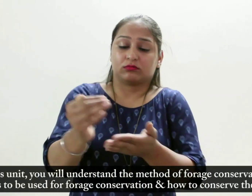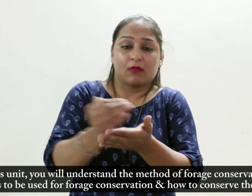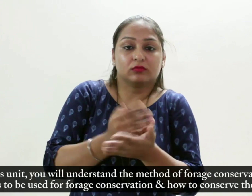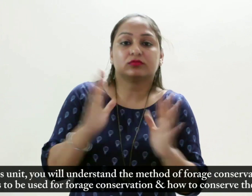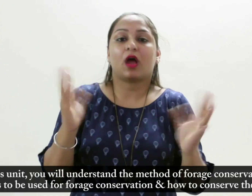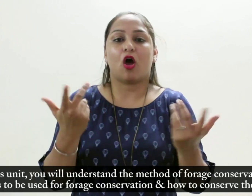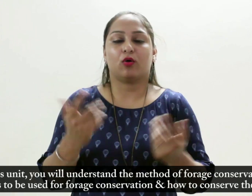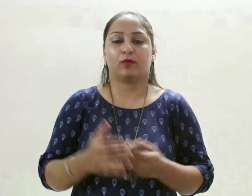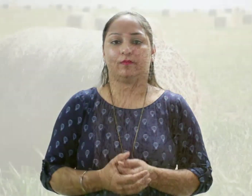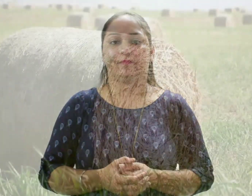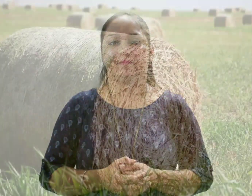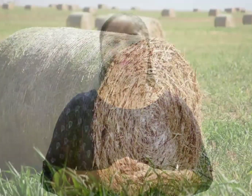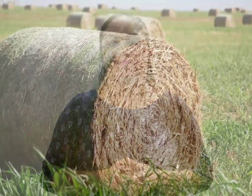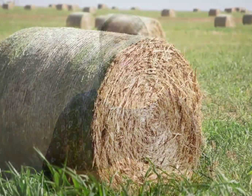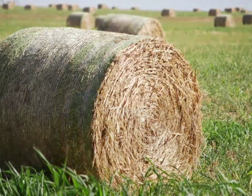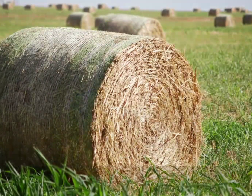के संरक्षण के तरीके को समझेंगे।